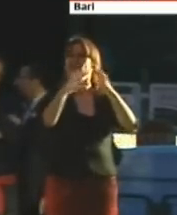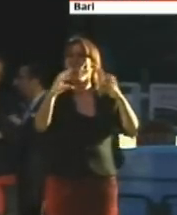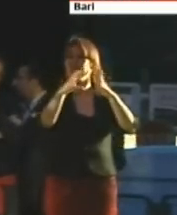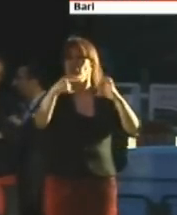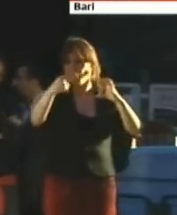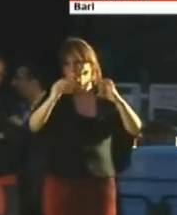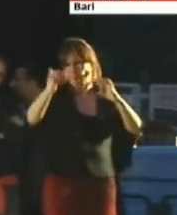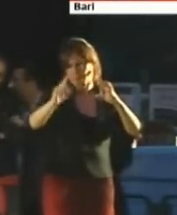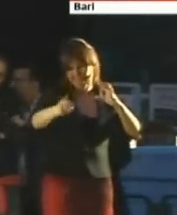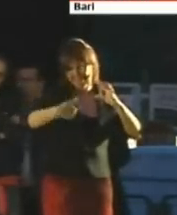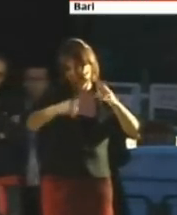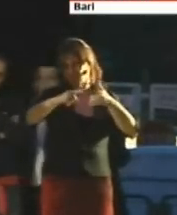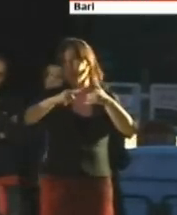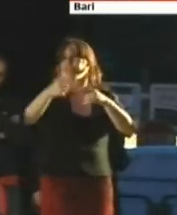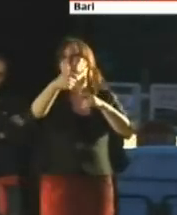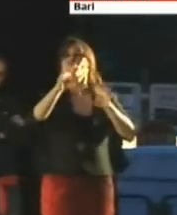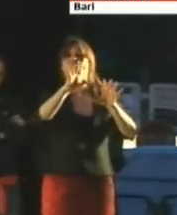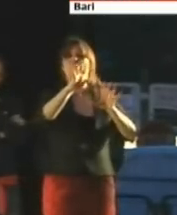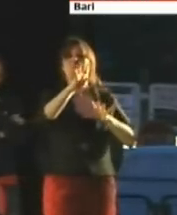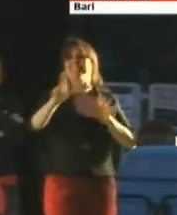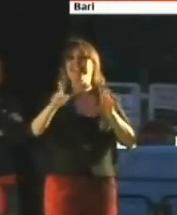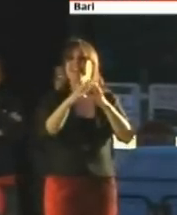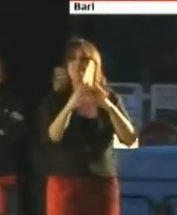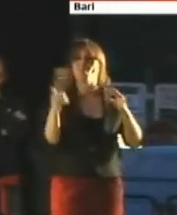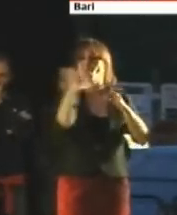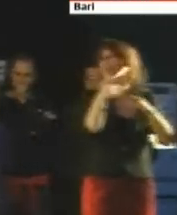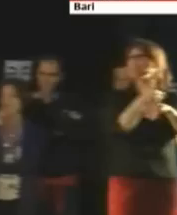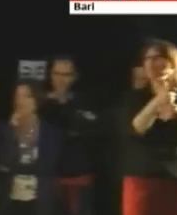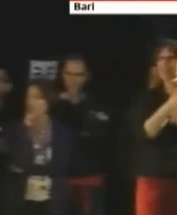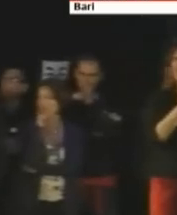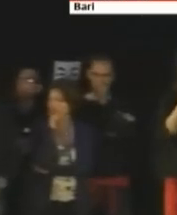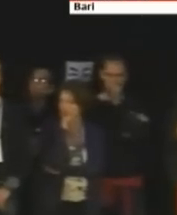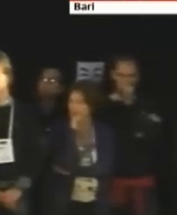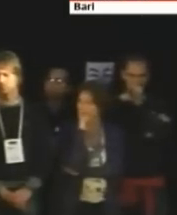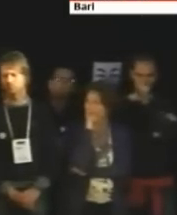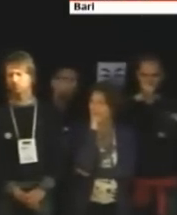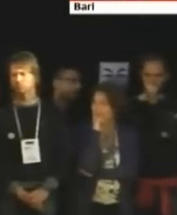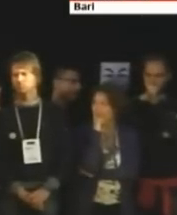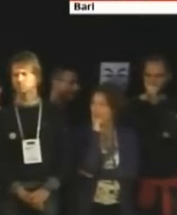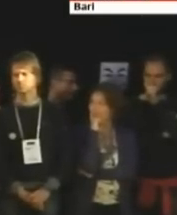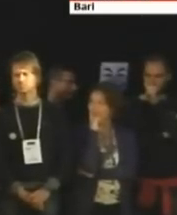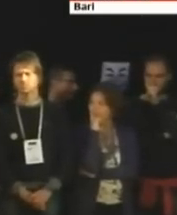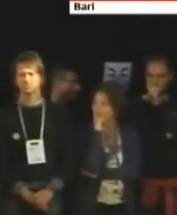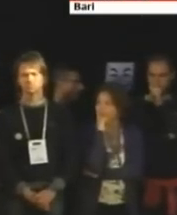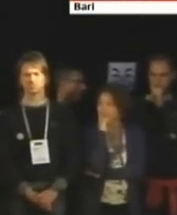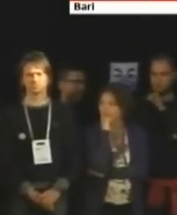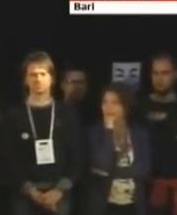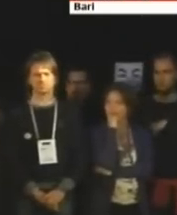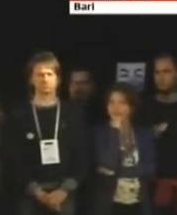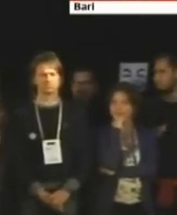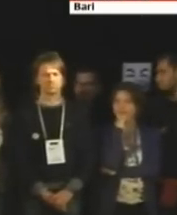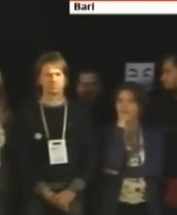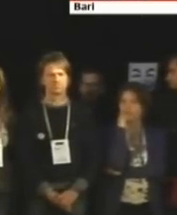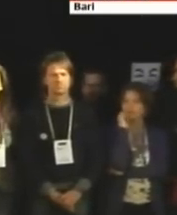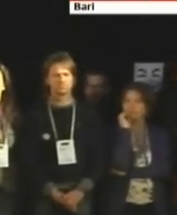chi sono. Le 147 multinazionali manovrano 13.000 multinazionali sotto, che